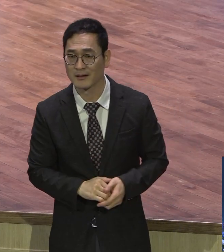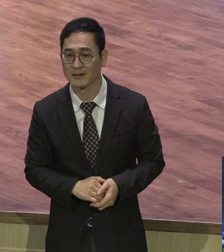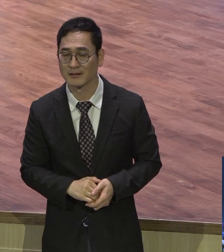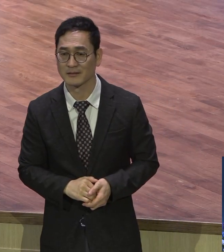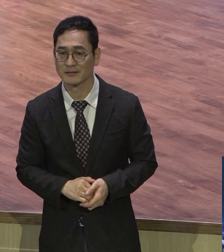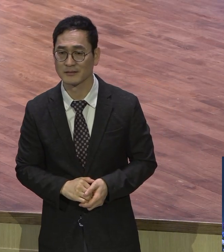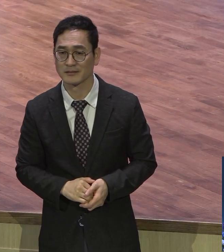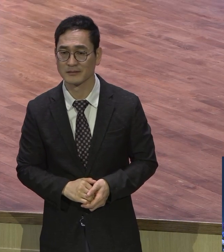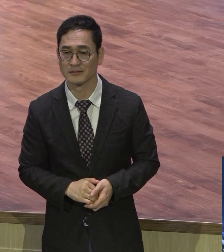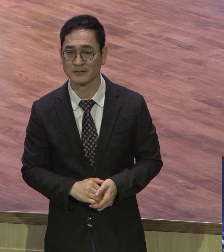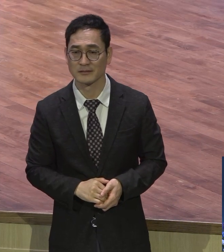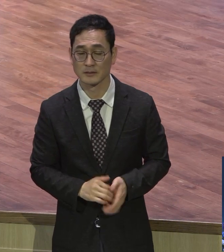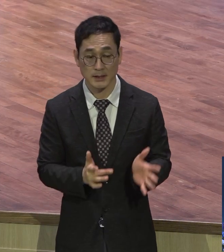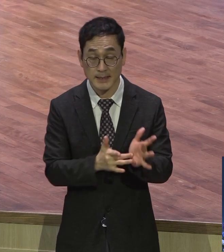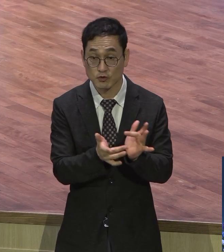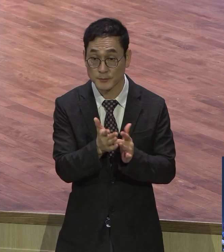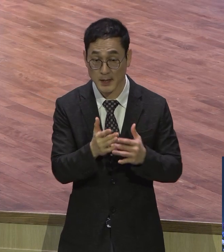이 여자가